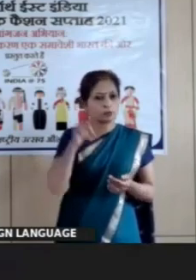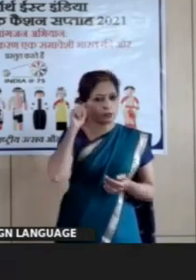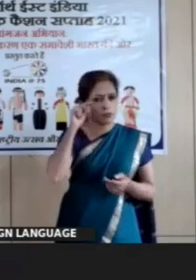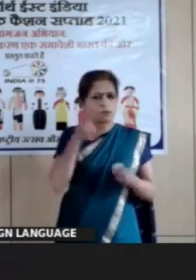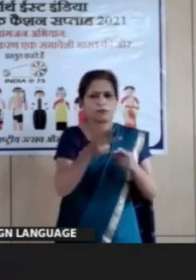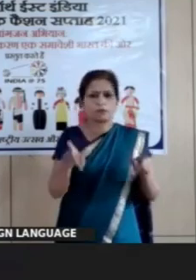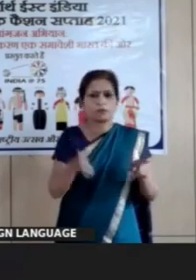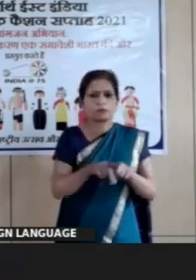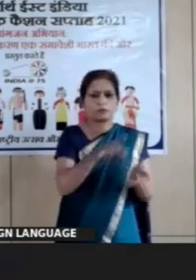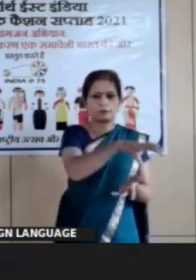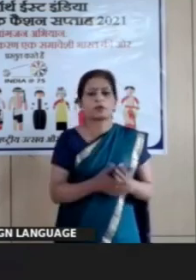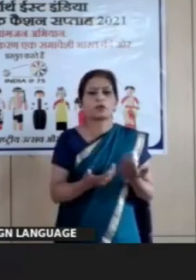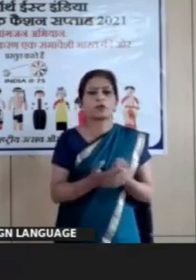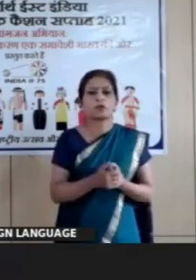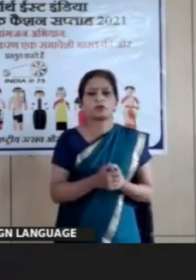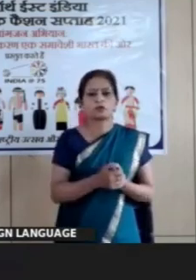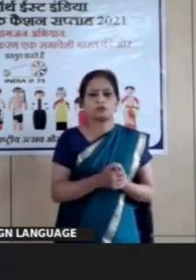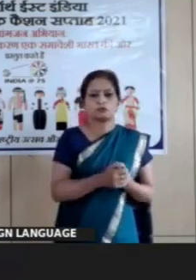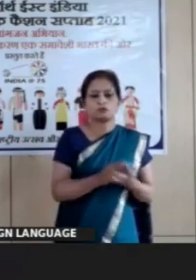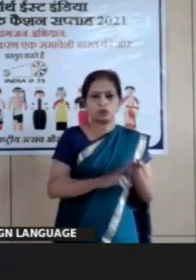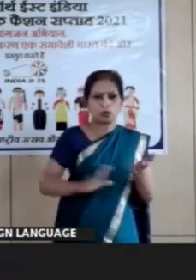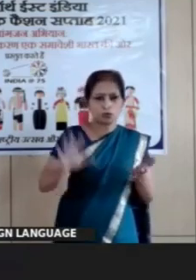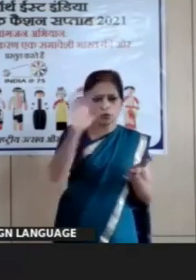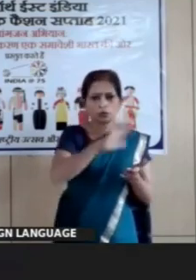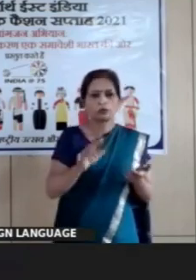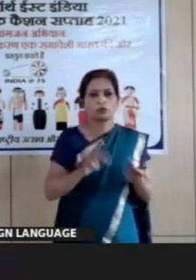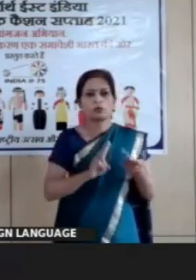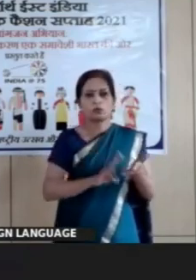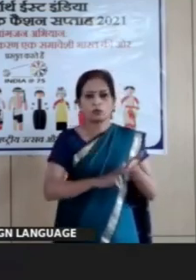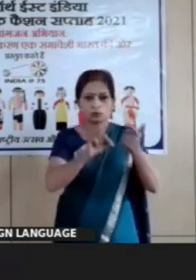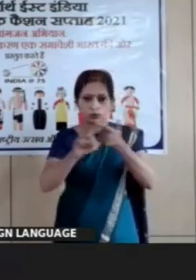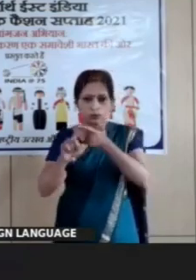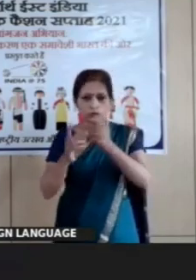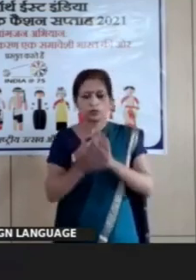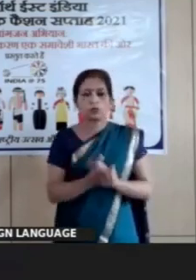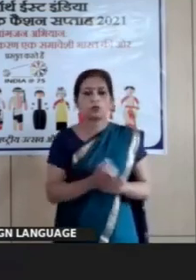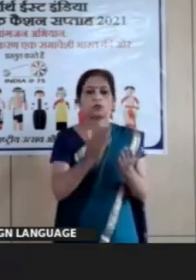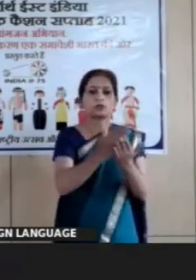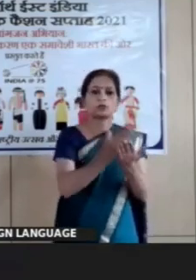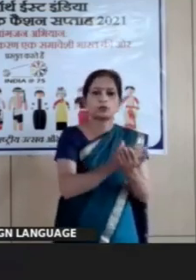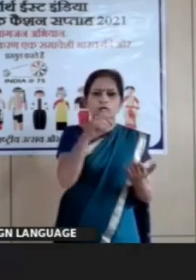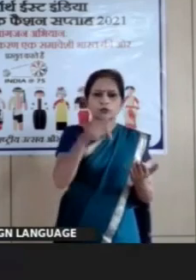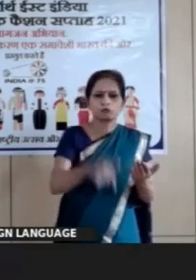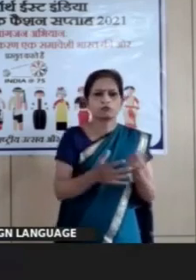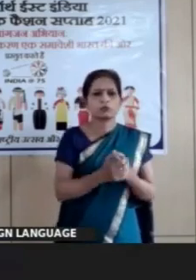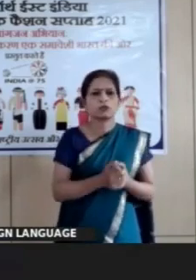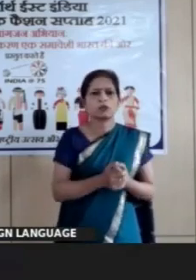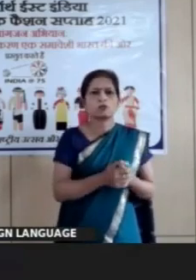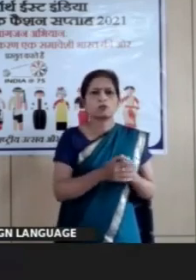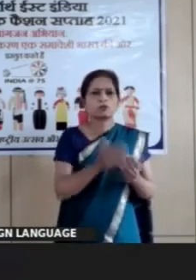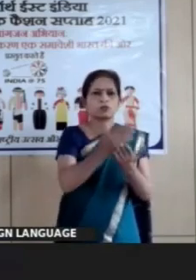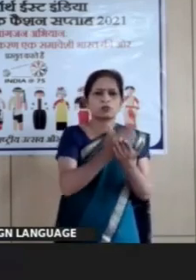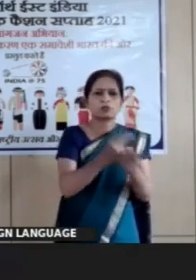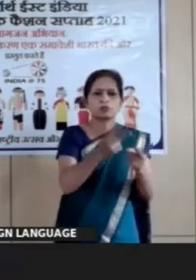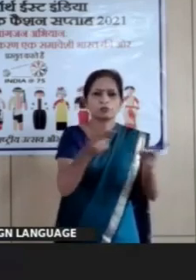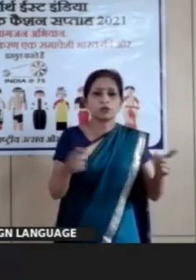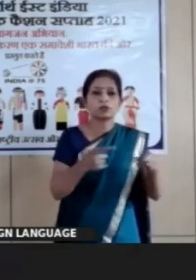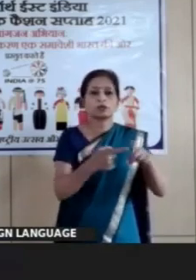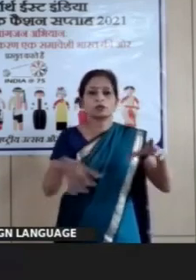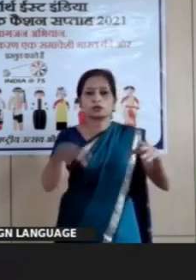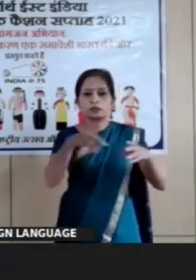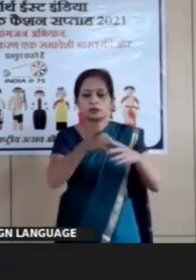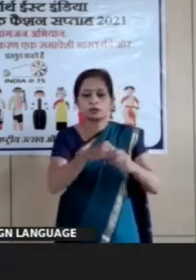के समग्र शिक्षा अभियान, सक्षम नेशनल और सक्षम नॉर्थ ईस्ट और इस समारोह के भिन्न कार्यक्रम के संयोजक और